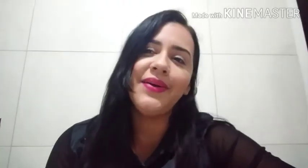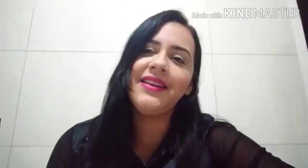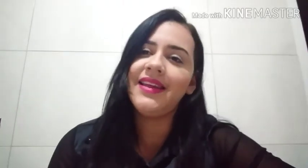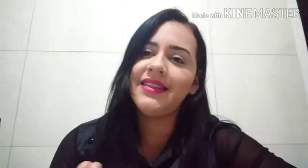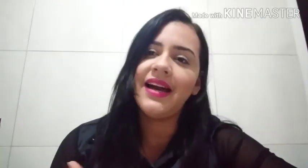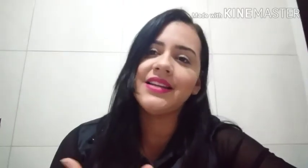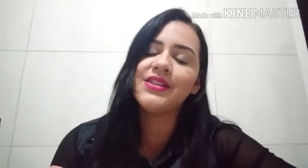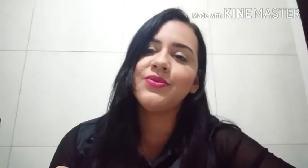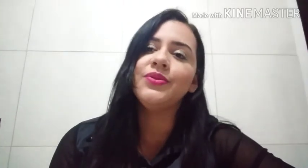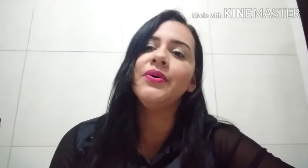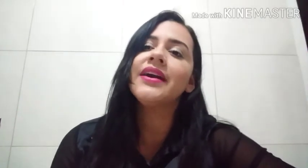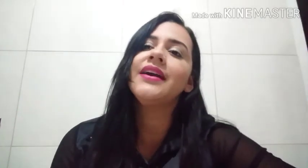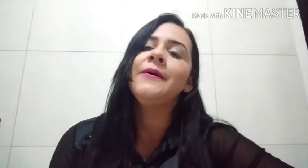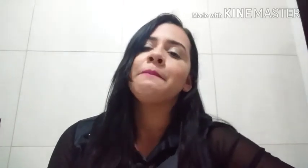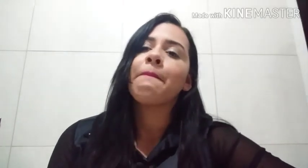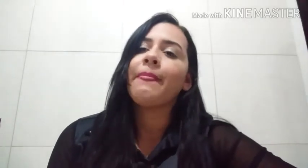em detalhes e tudo, porque